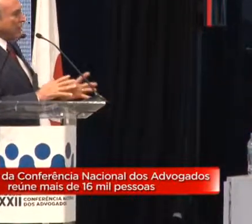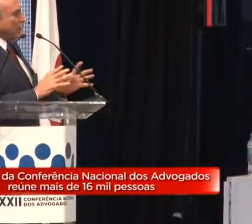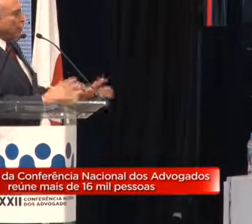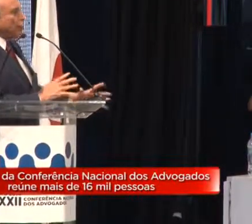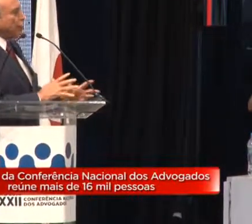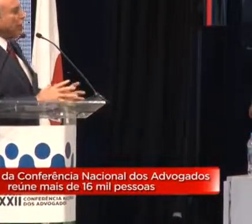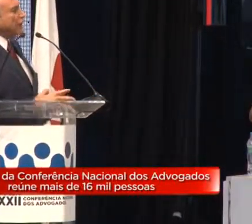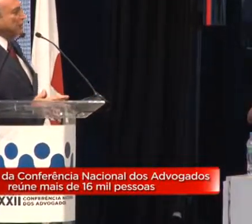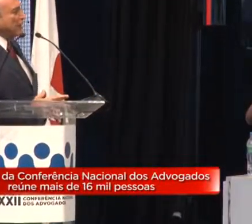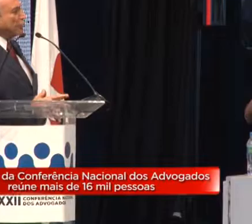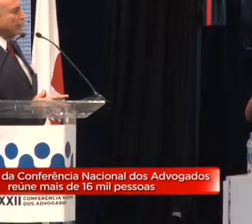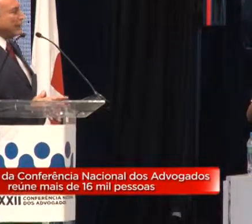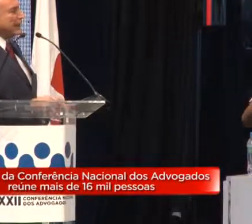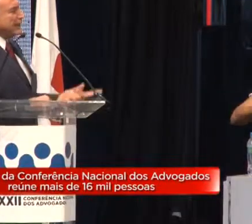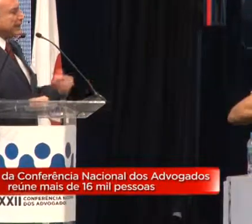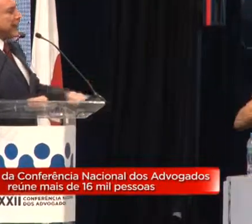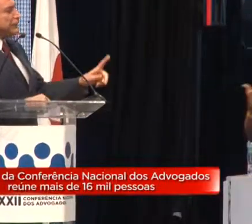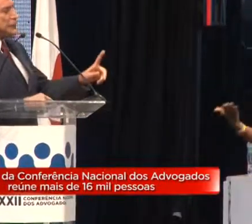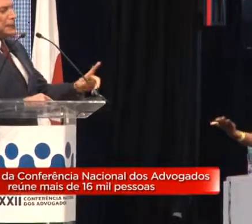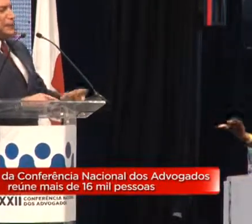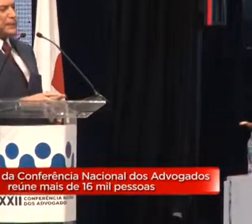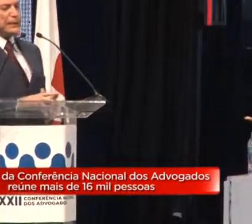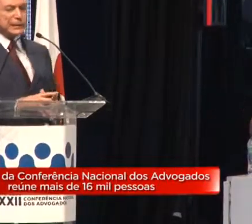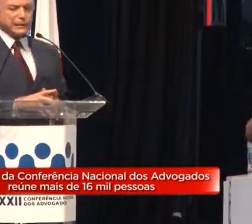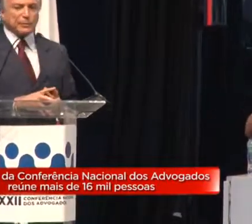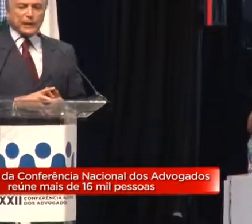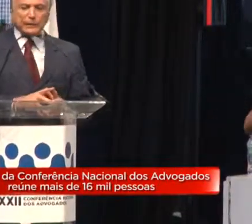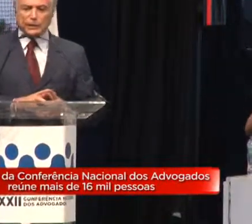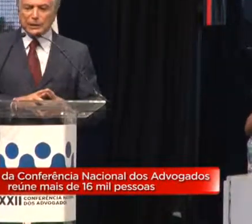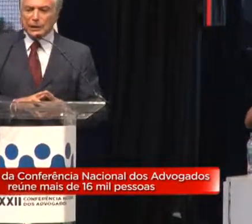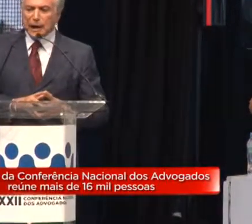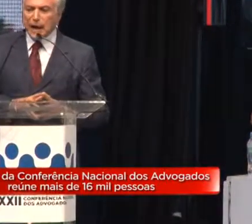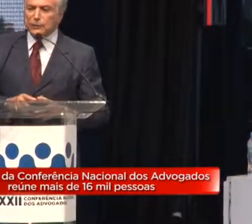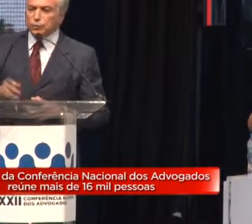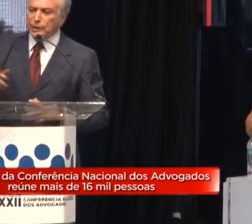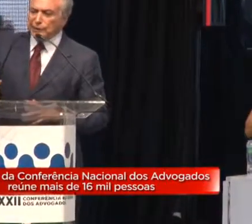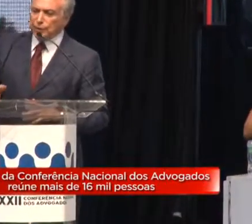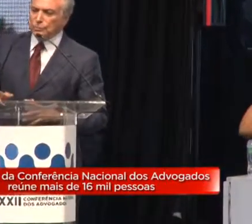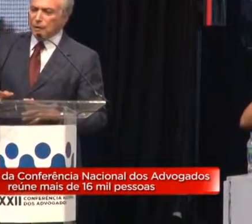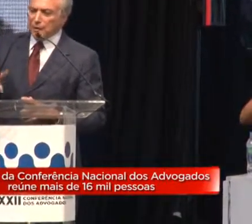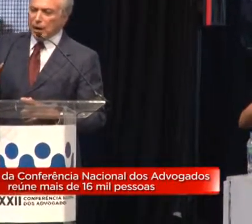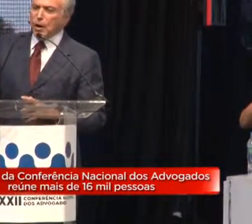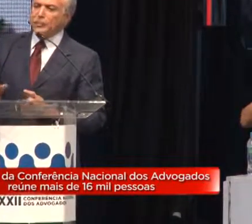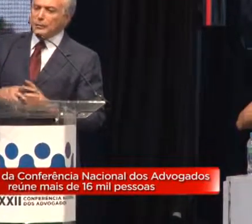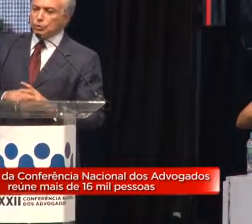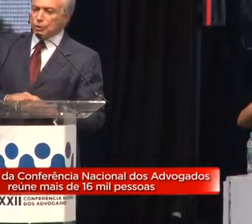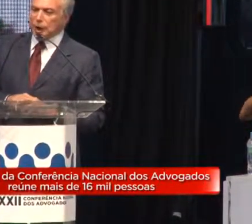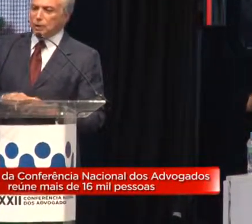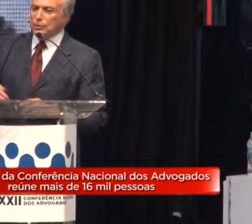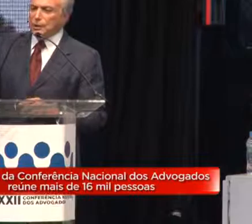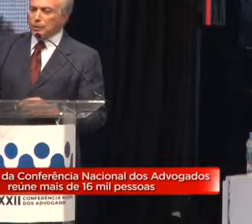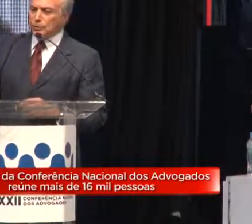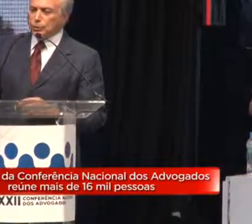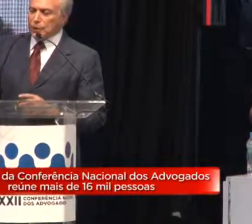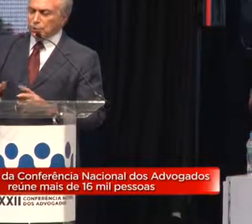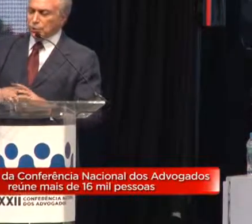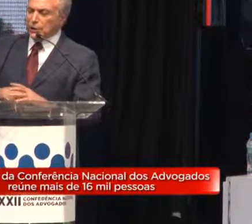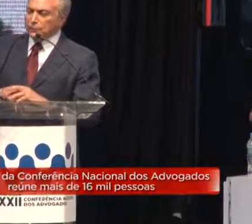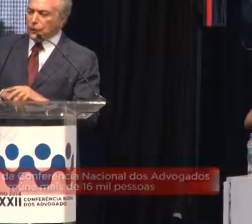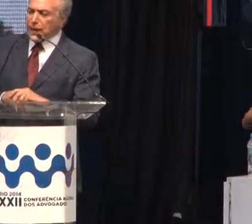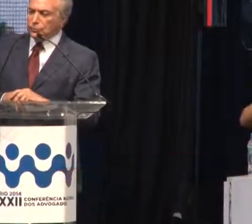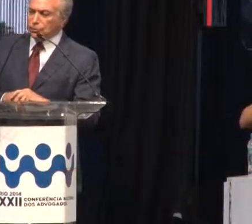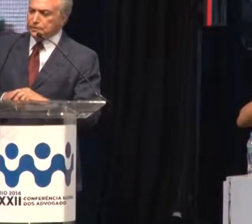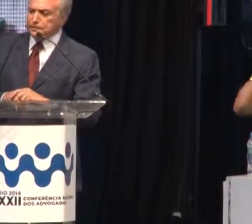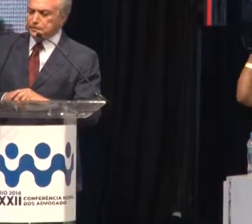democrático que hoje nós vivemos se deve precisamente à atuação da OAB Nacional e, portanto,